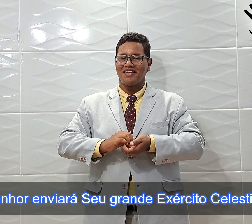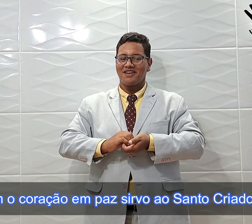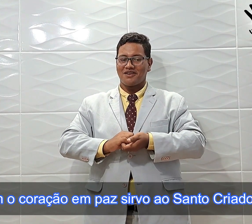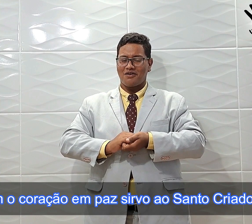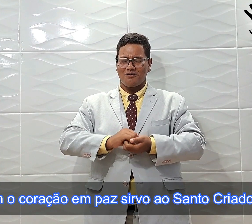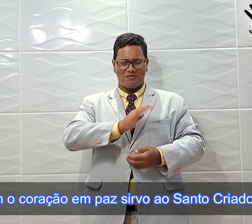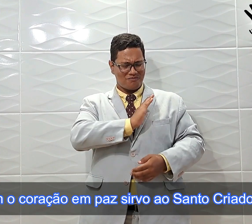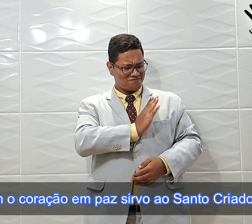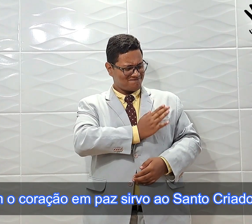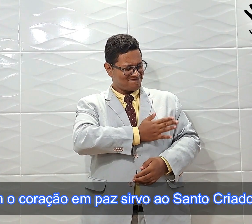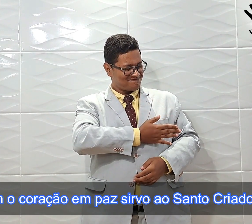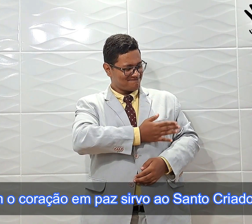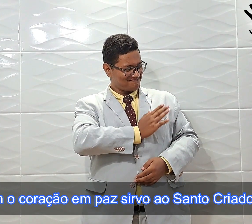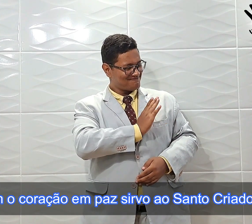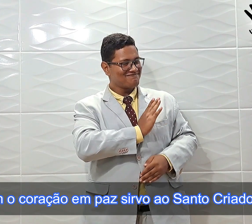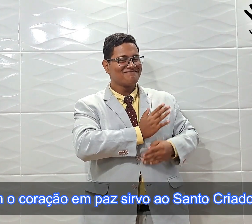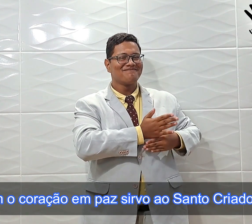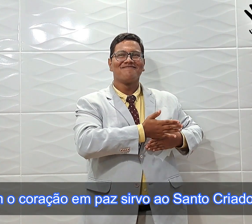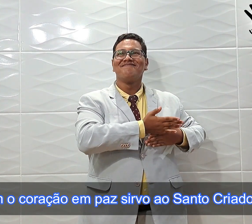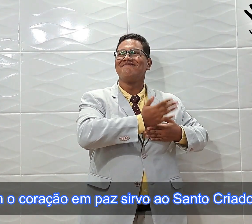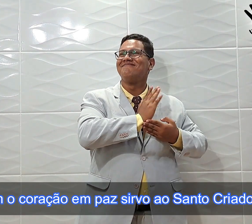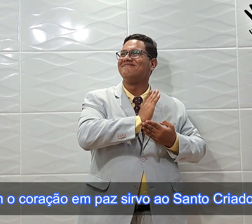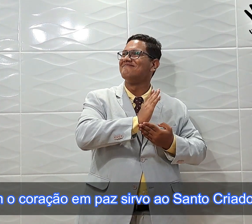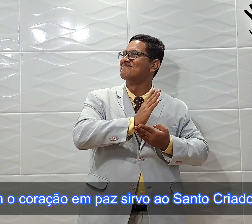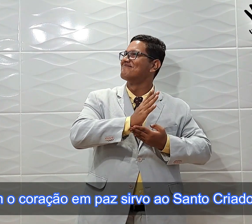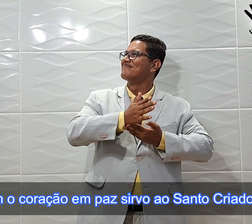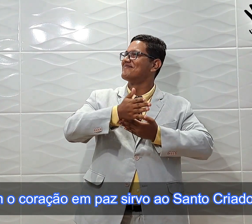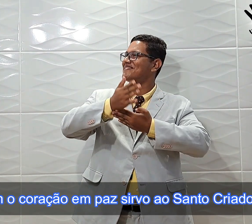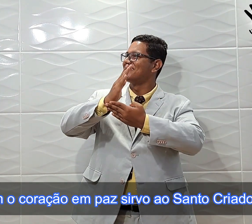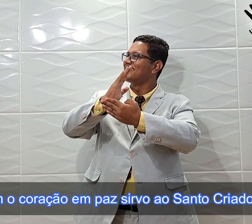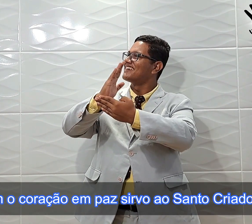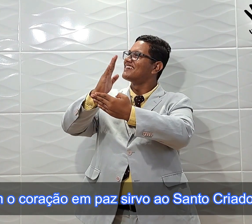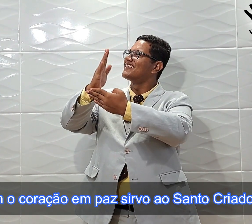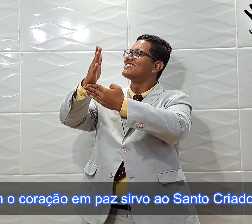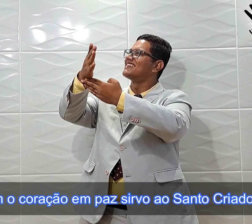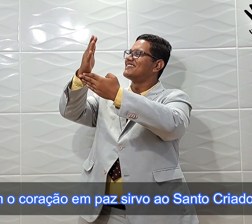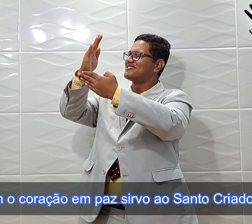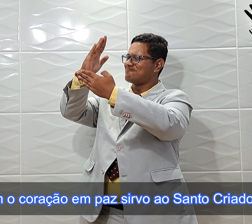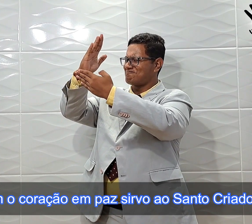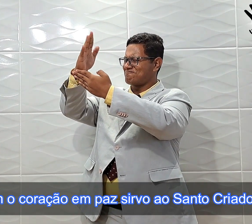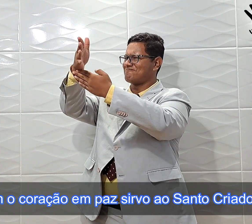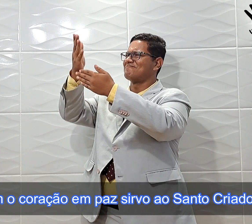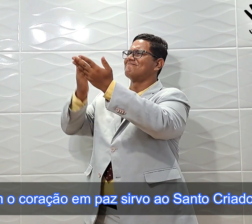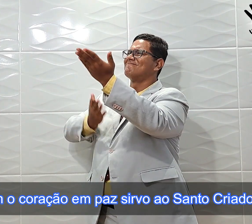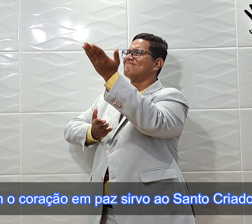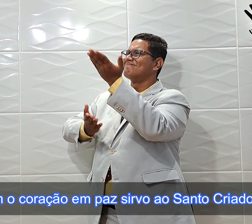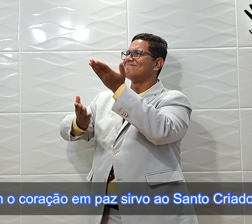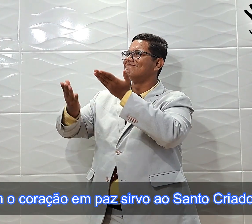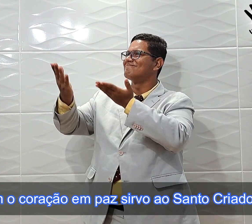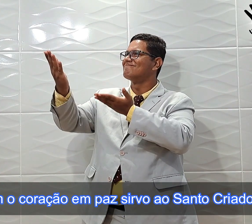Com o coração em paz, sirvo ao Santo